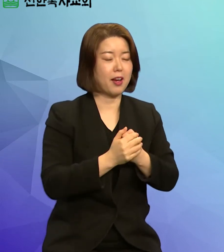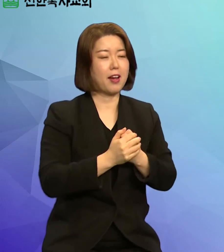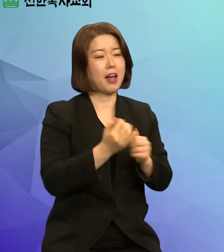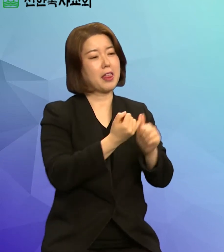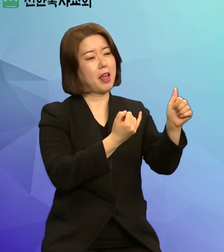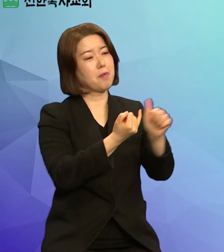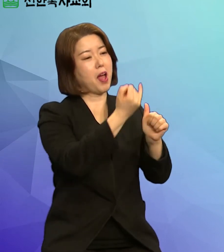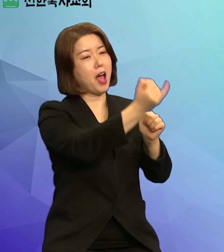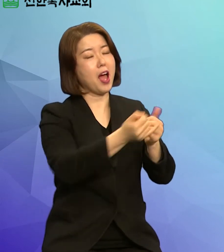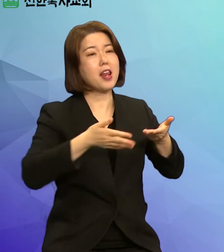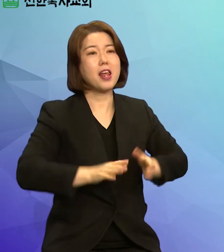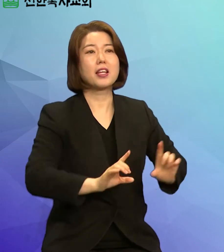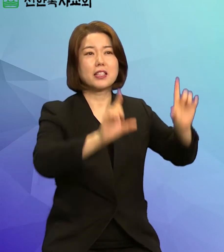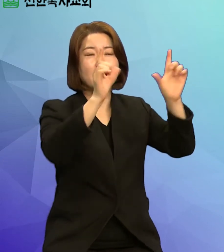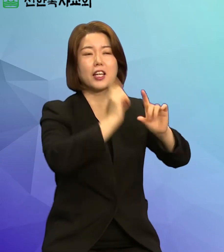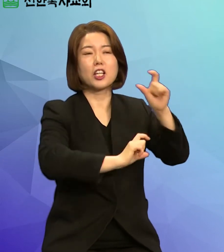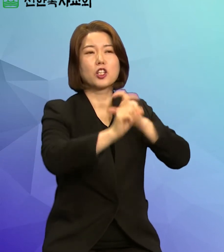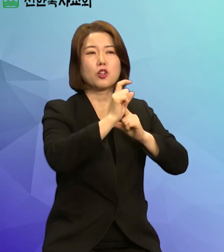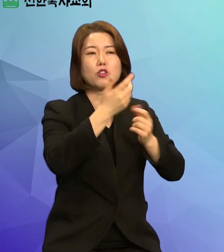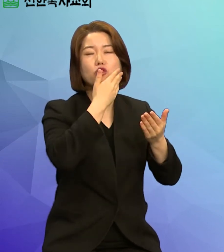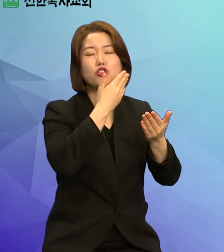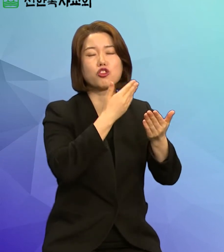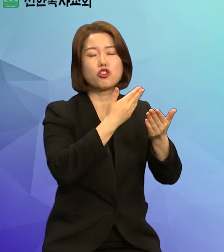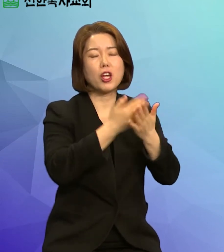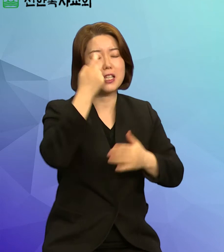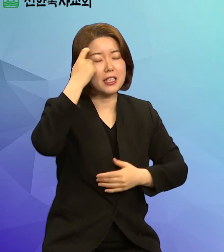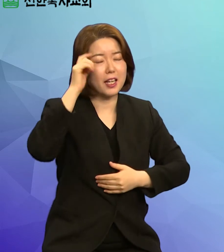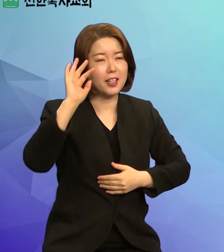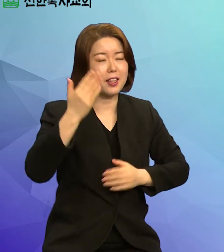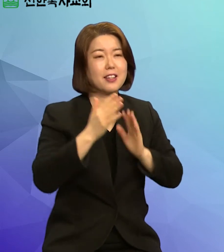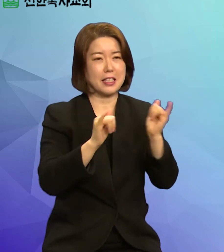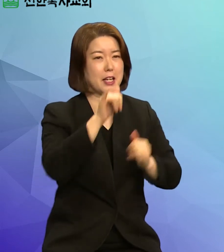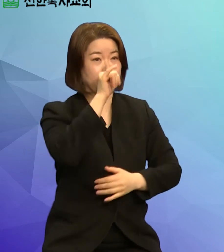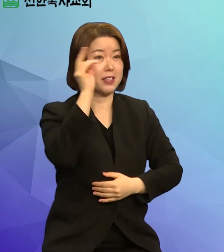아내의 생일이 더 중요하게 여겨지는 분이 있으실 겁니다.